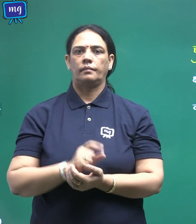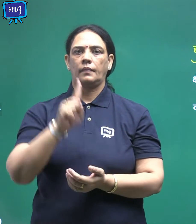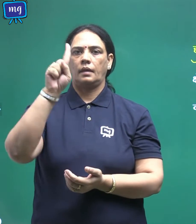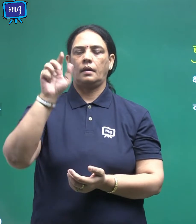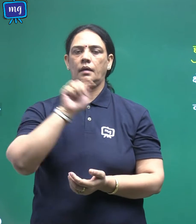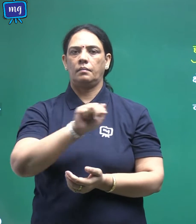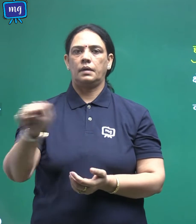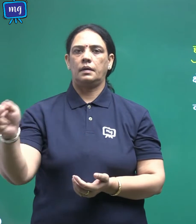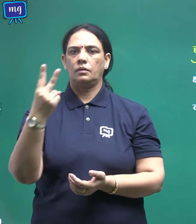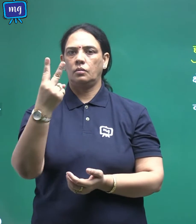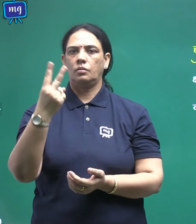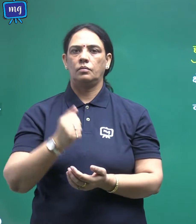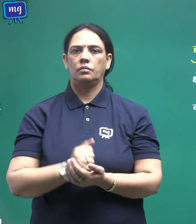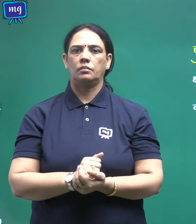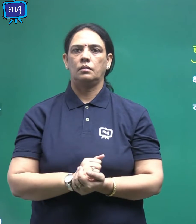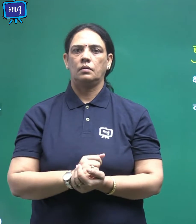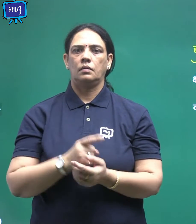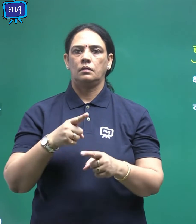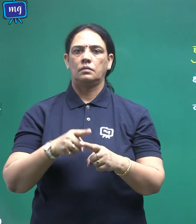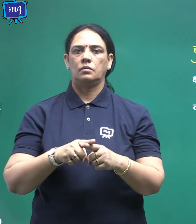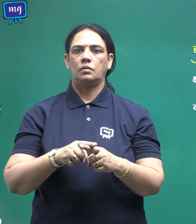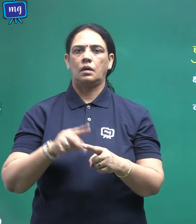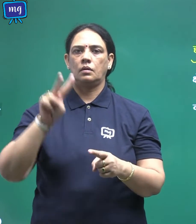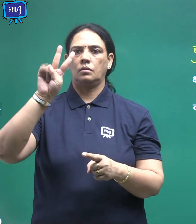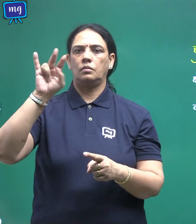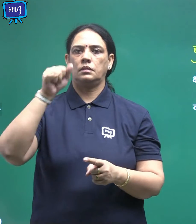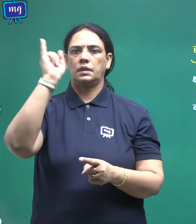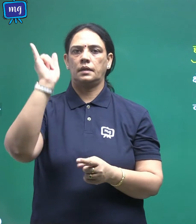1/2 गुणा 26